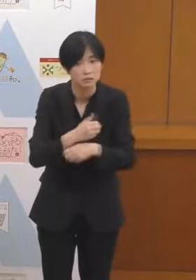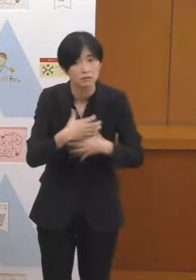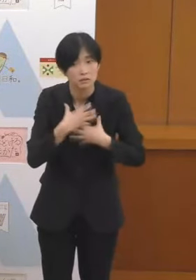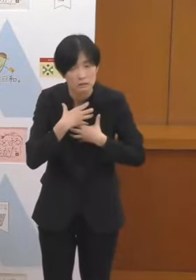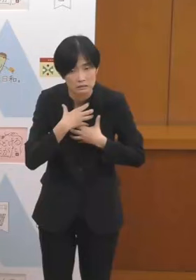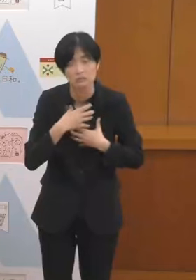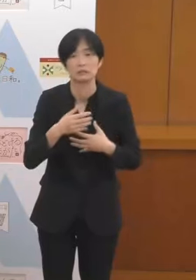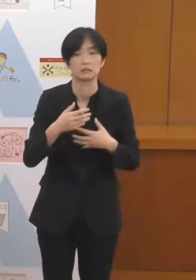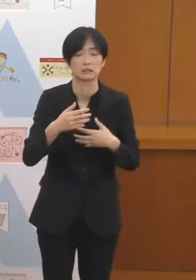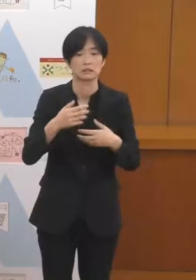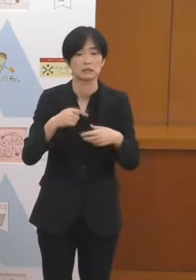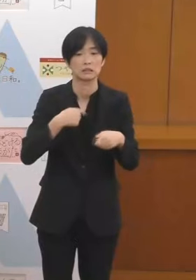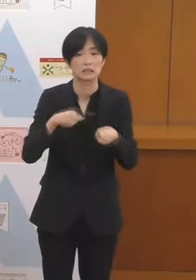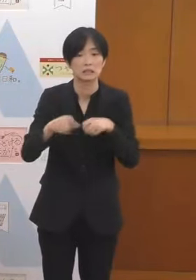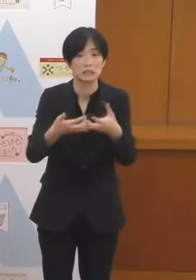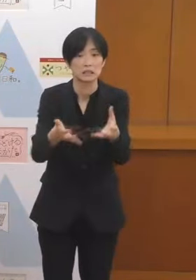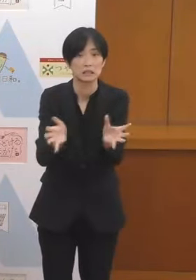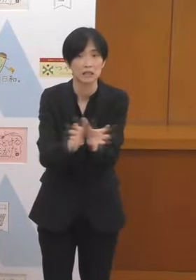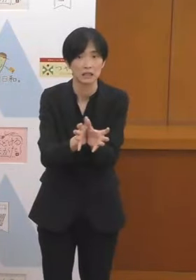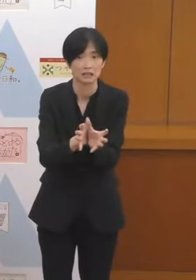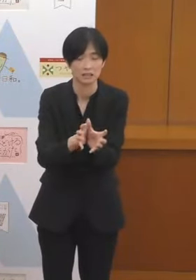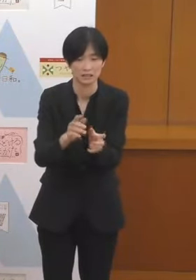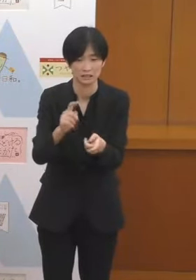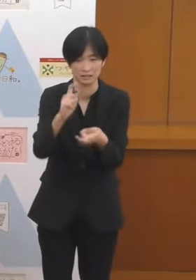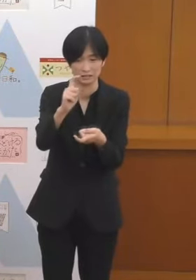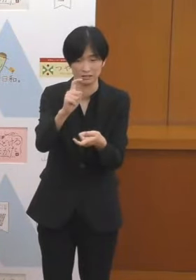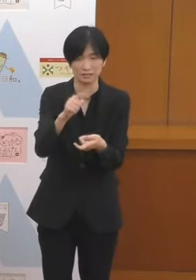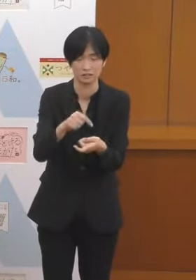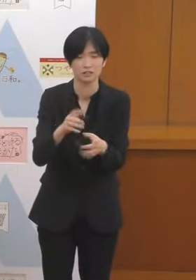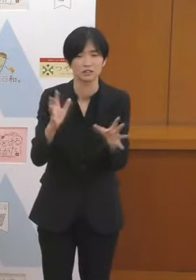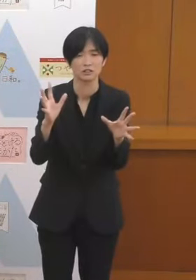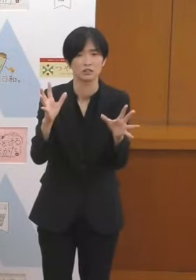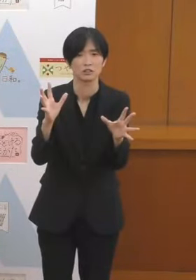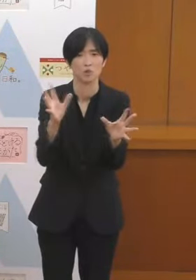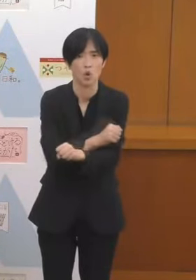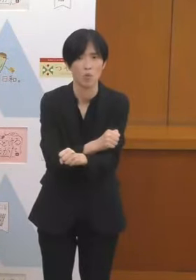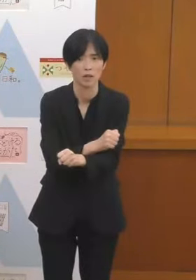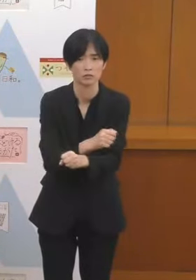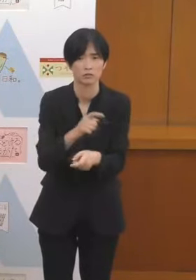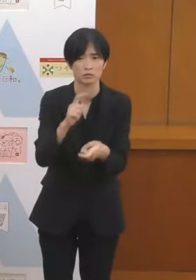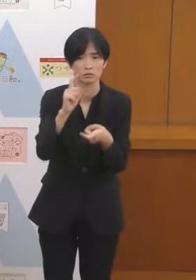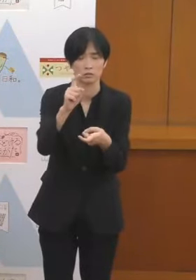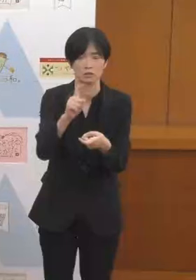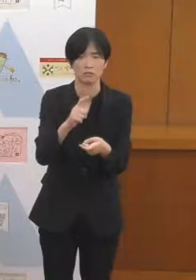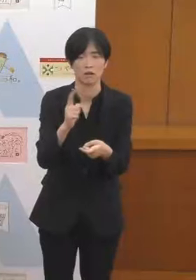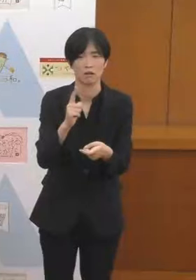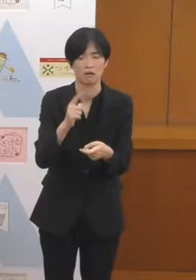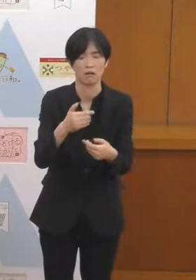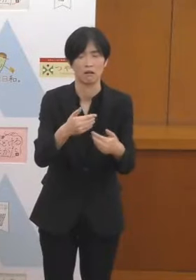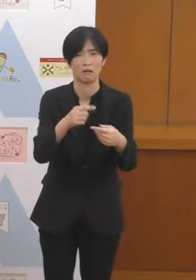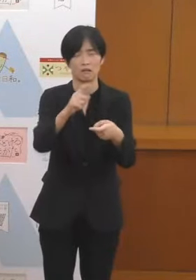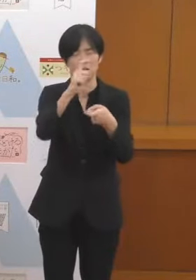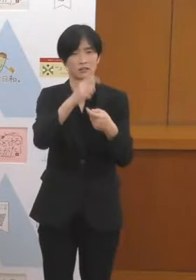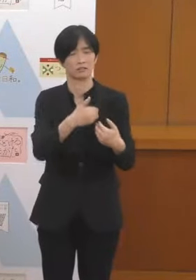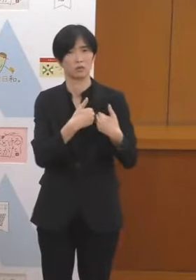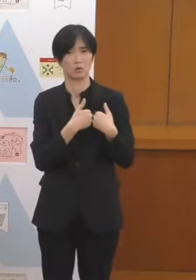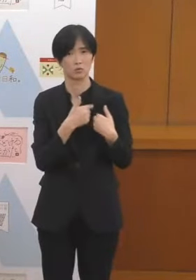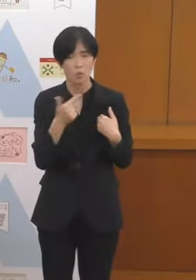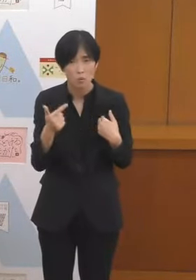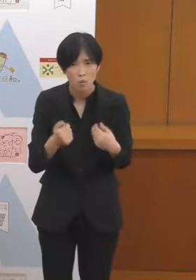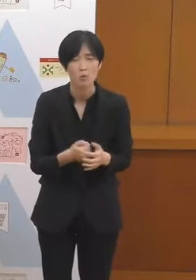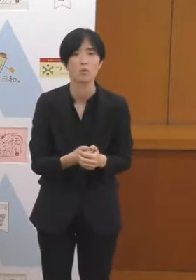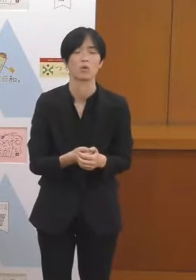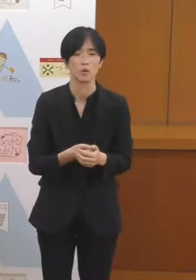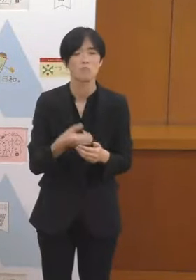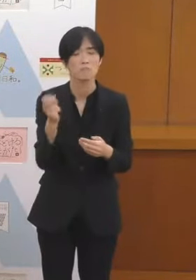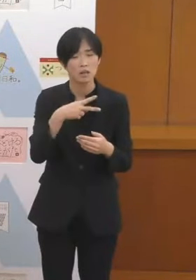まこのま表現に関して消滅というですねこまインパクトの強いま表現に関してであったりあるいはこの